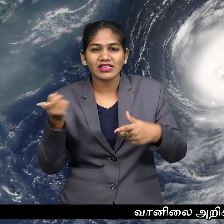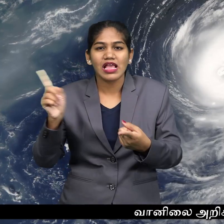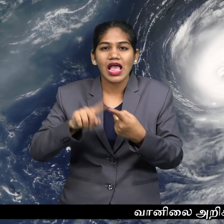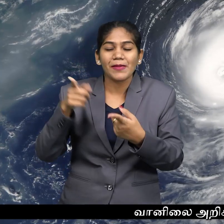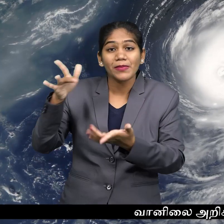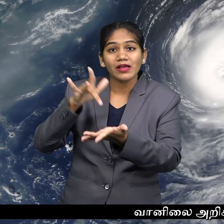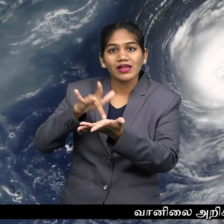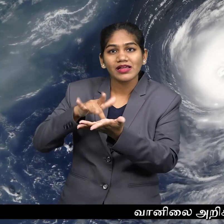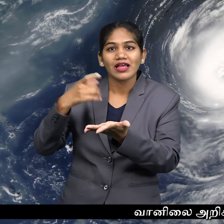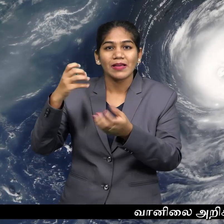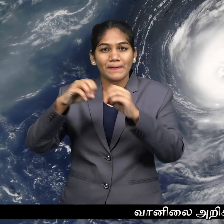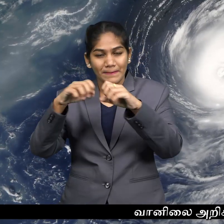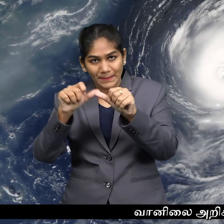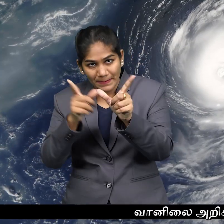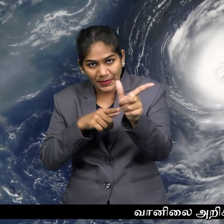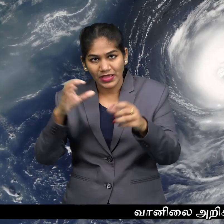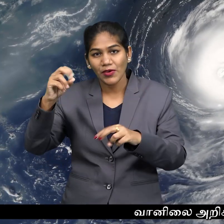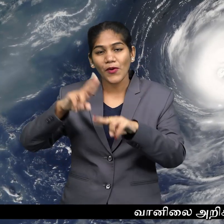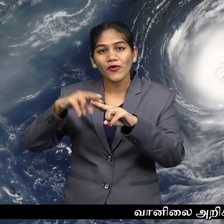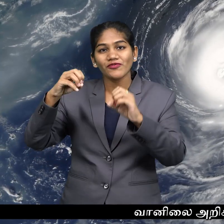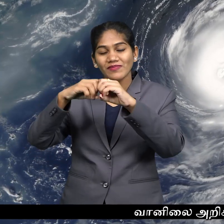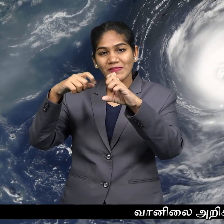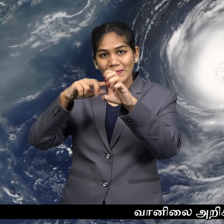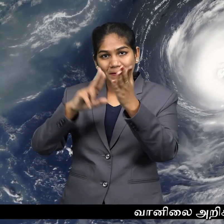வானிலை அறிக்கைகளையும் கேட்டுள்ளோம்.